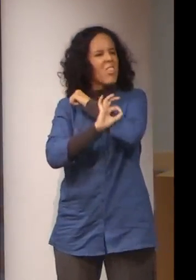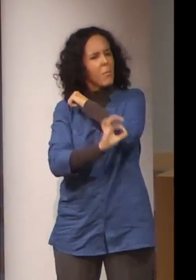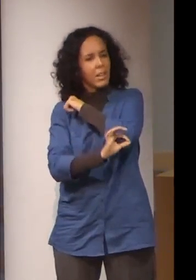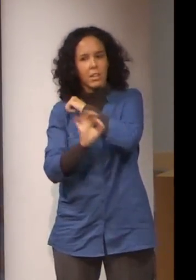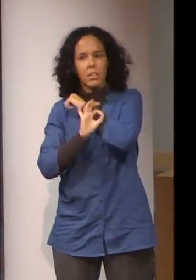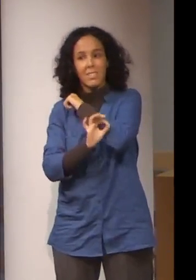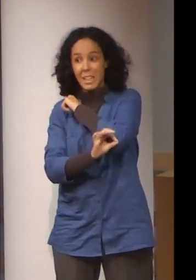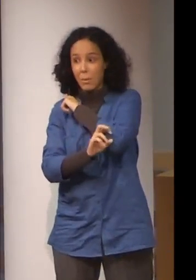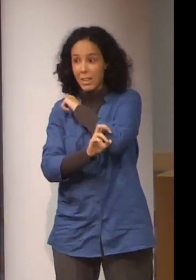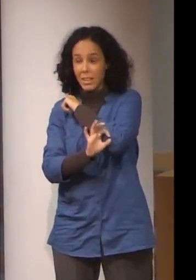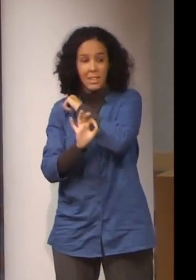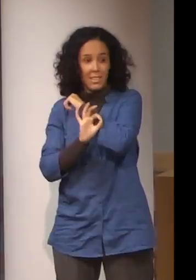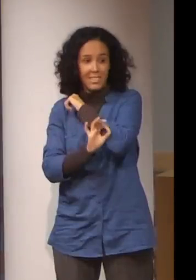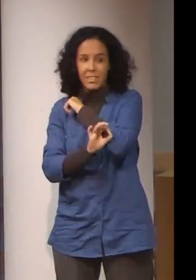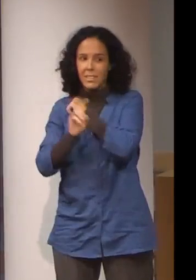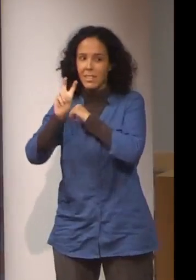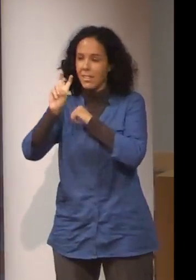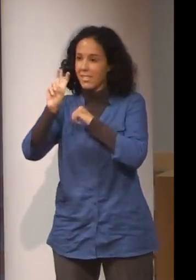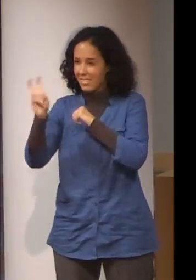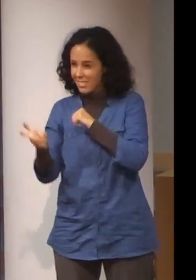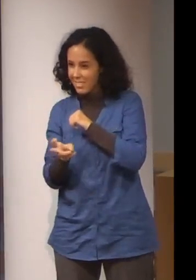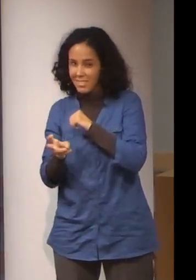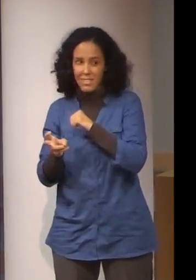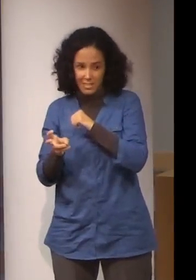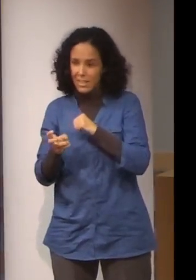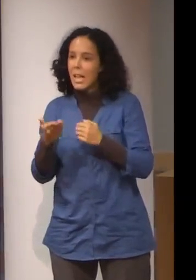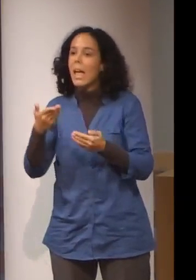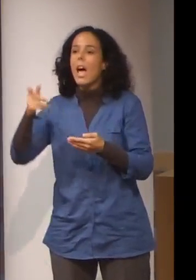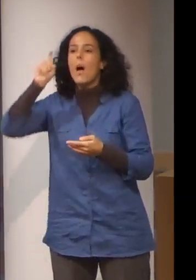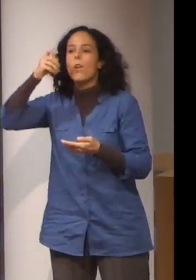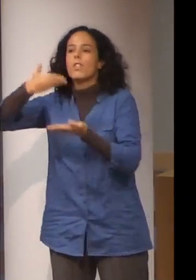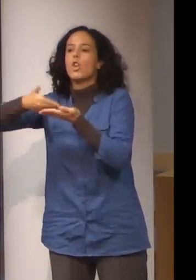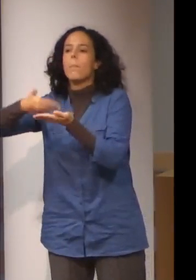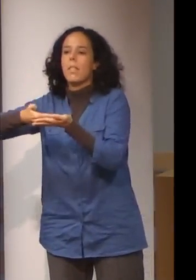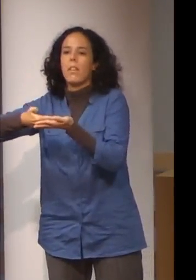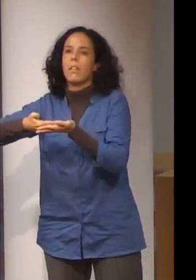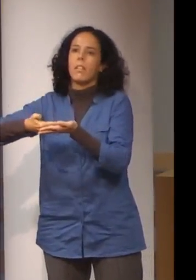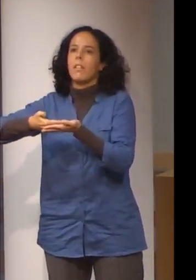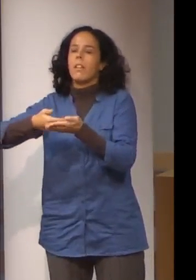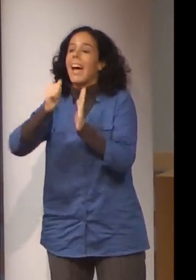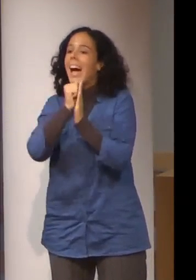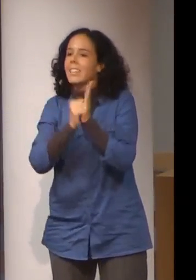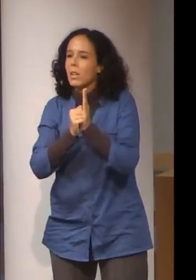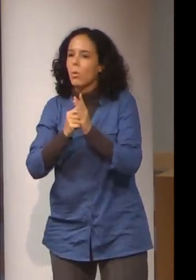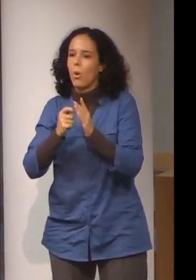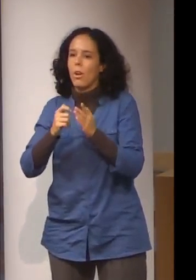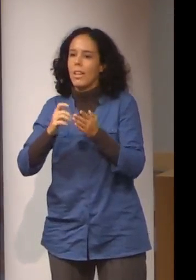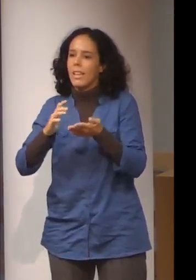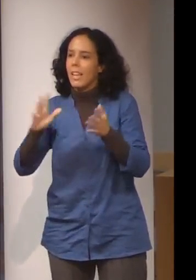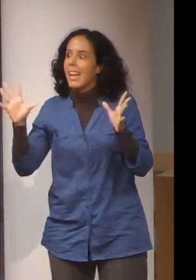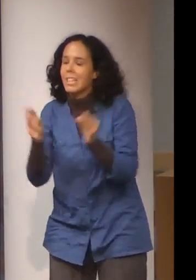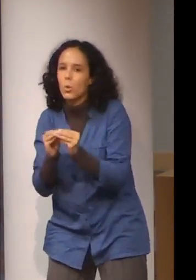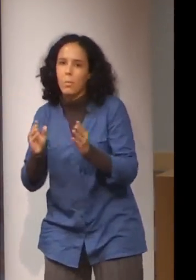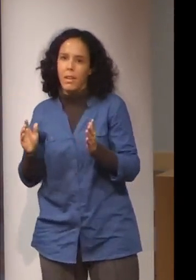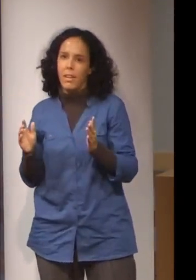Existía una diferencia a la hora de desarrollar, por ejemplo, los diferentes deberes que solicita el profesor, bueno,